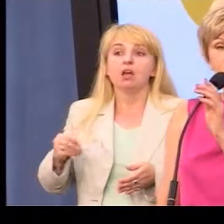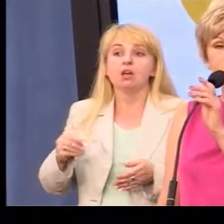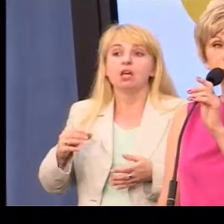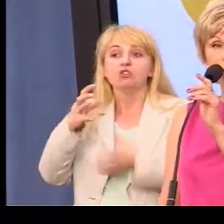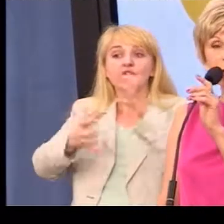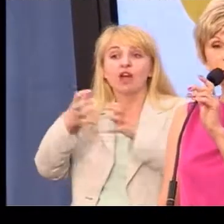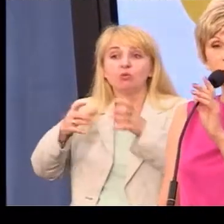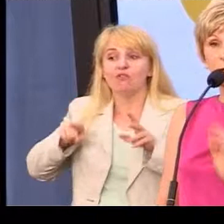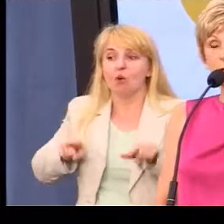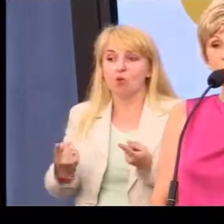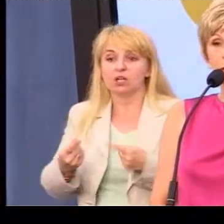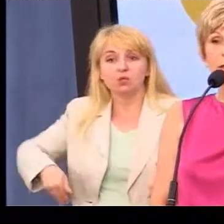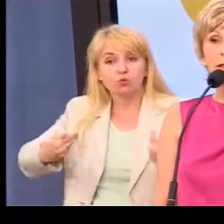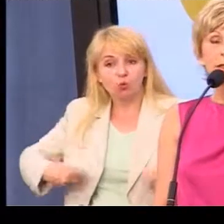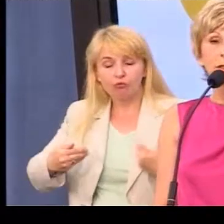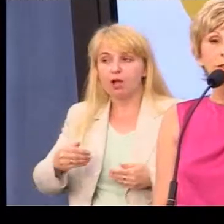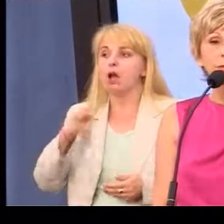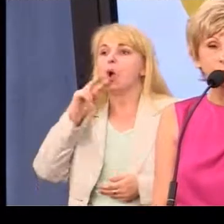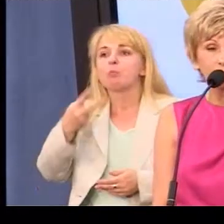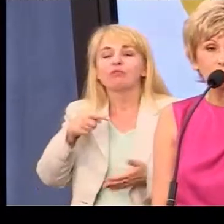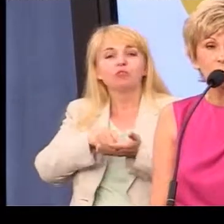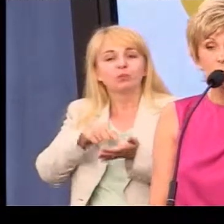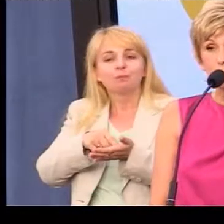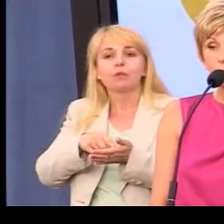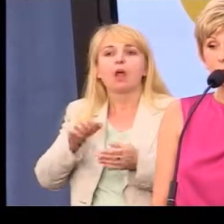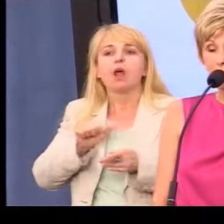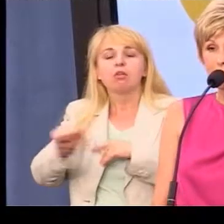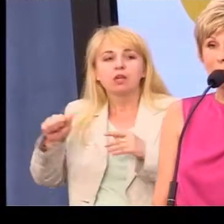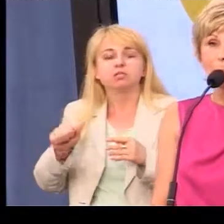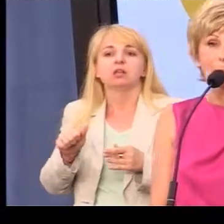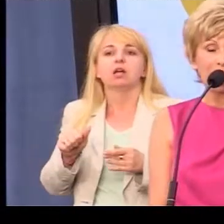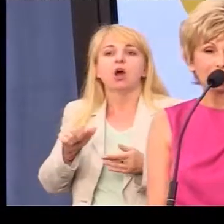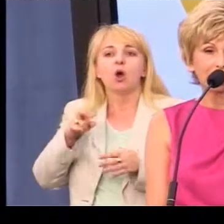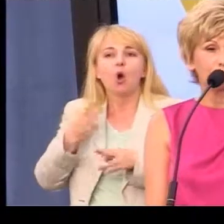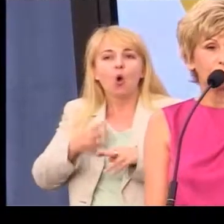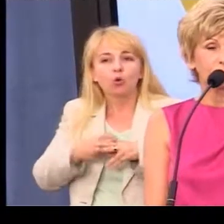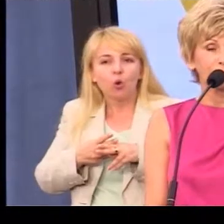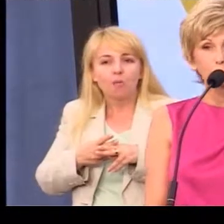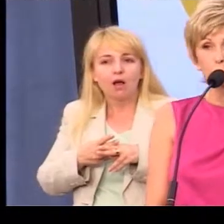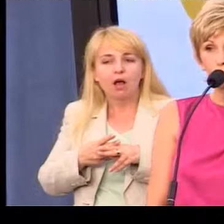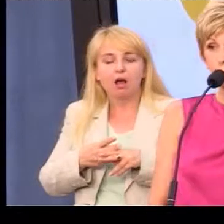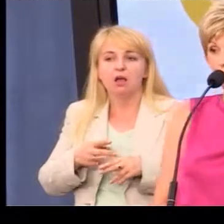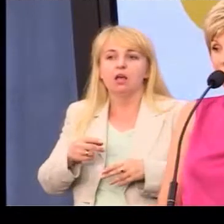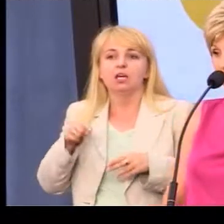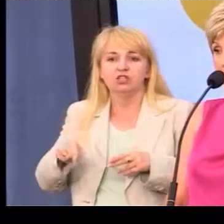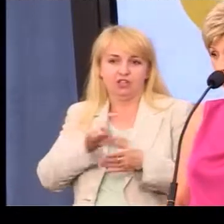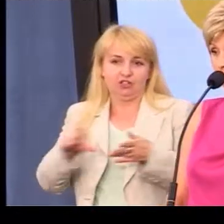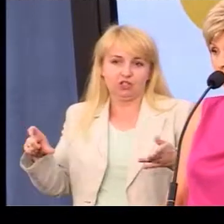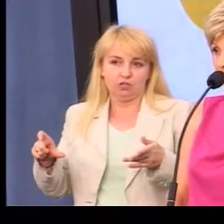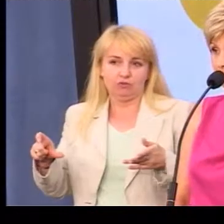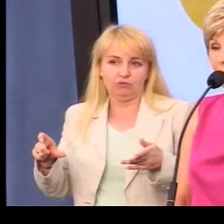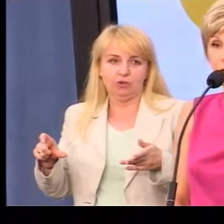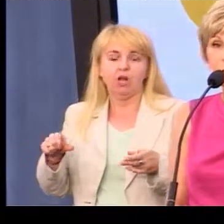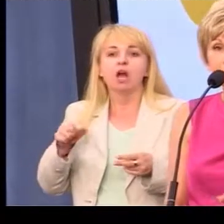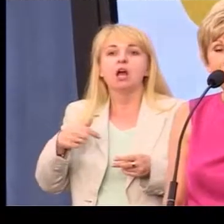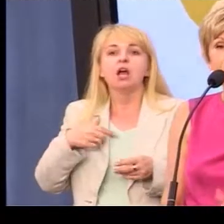powiedzieć, że in vitro stosuje się w Polsce maksimum w przypadku 2% par